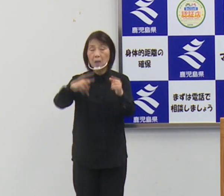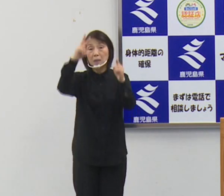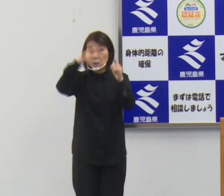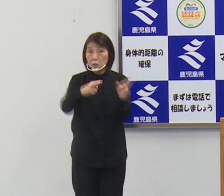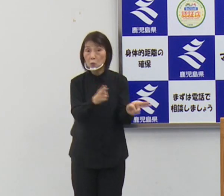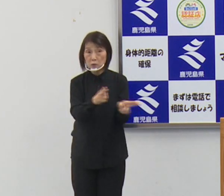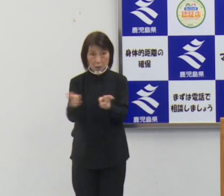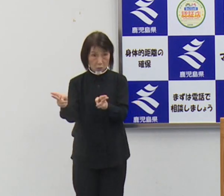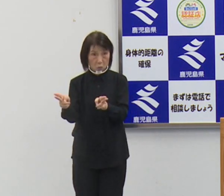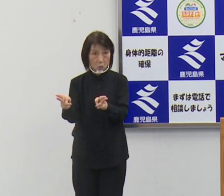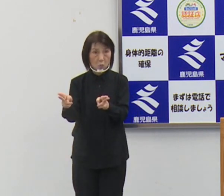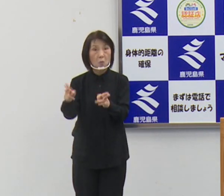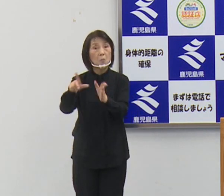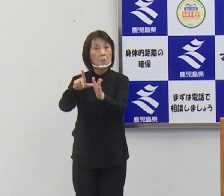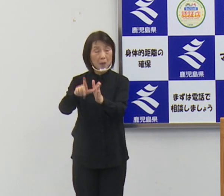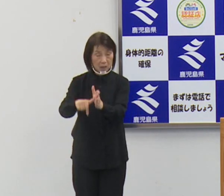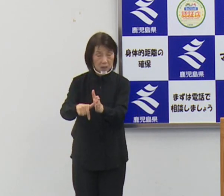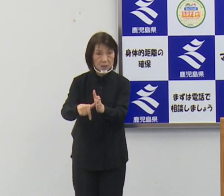において、